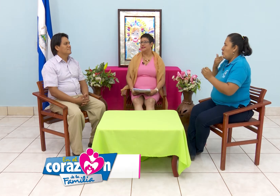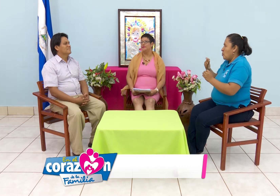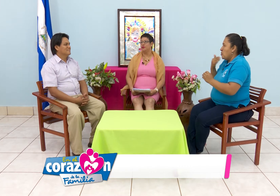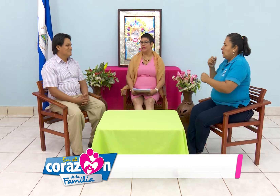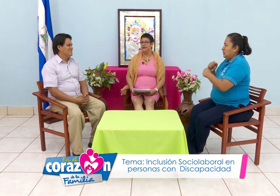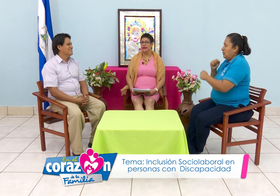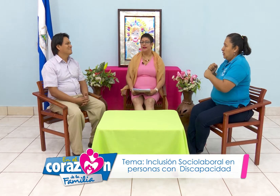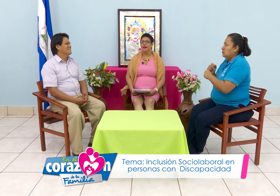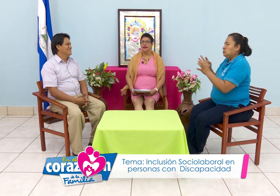es importante